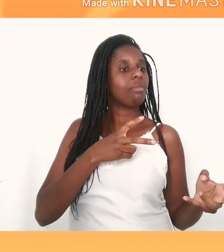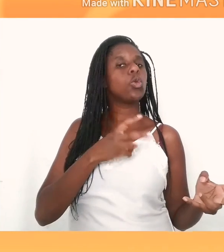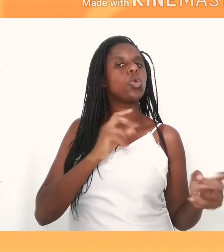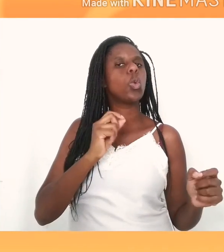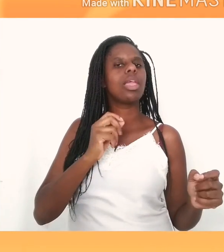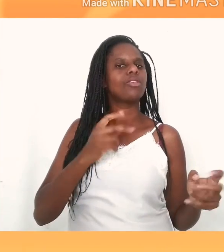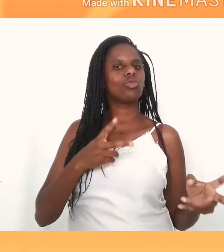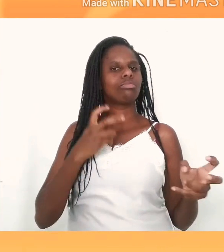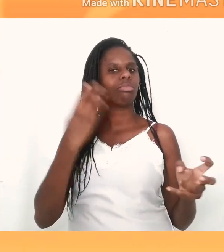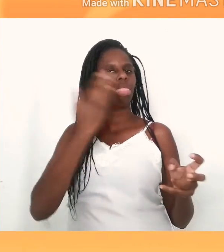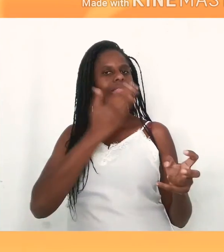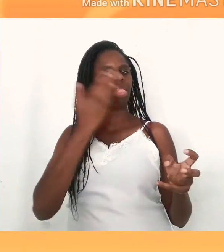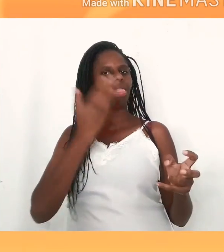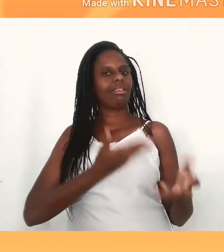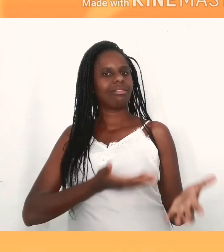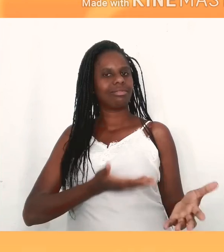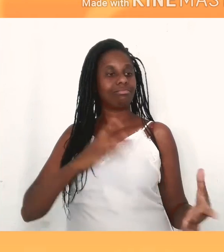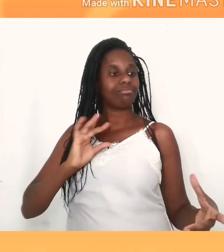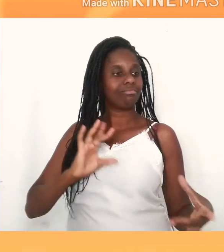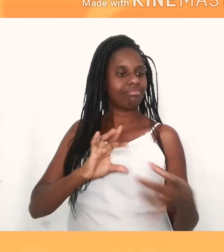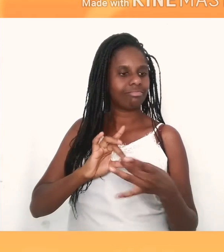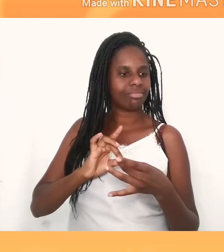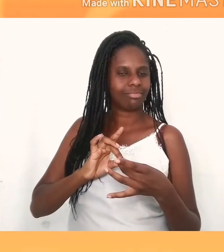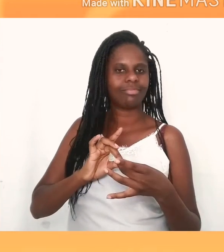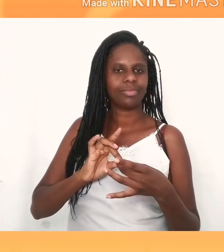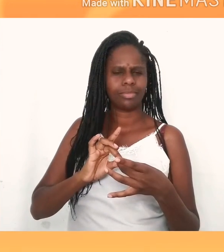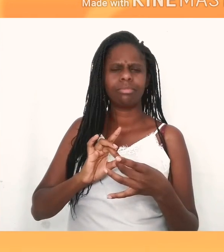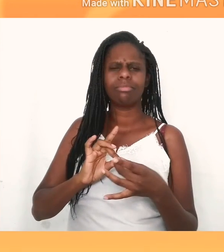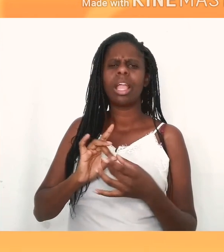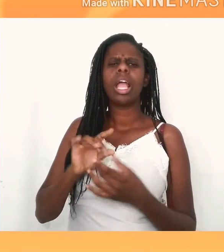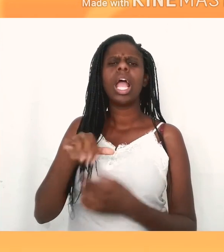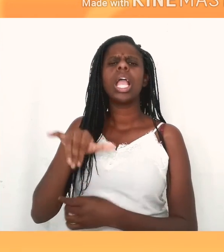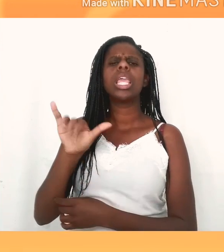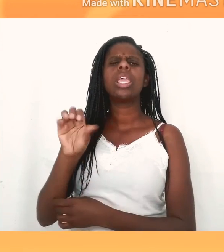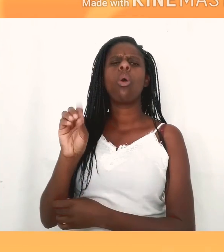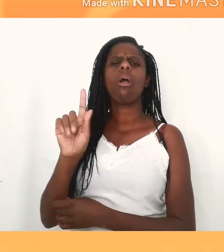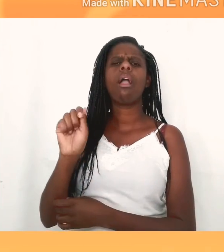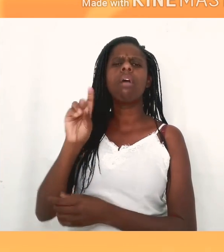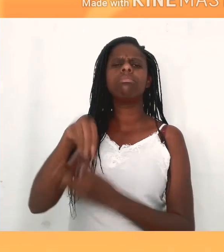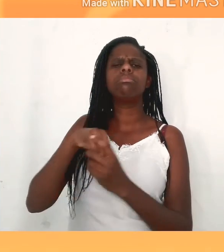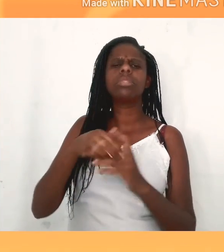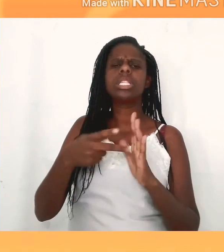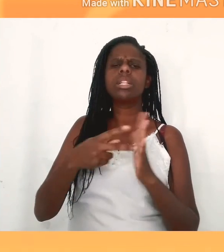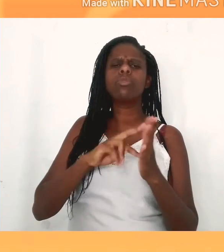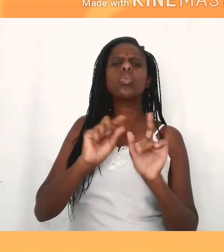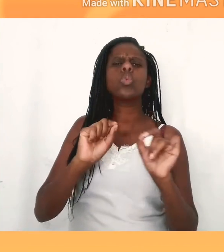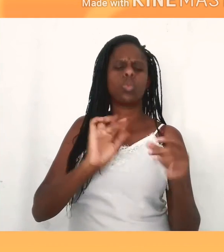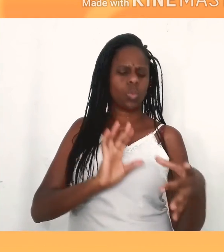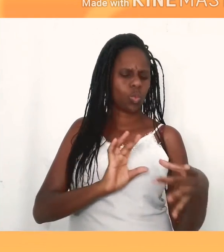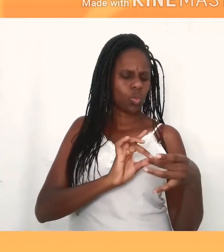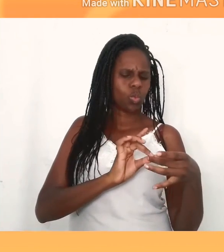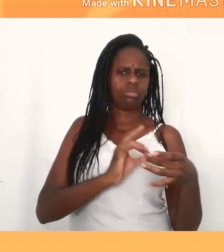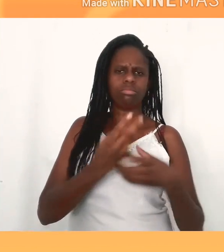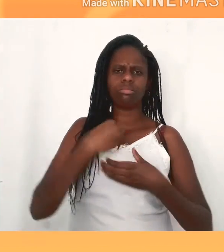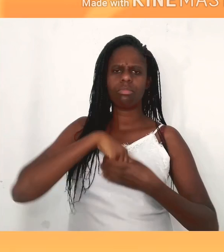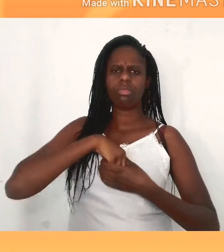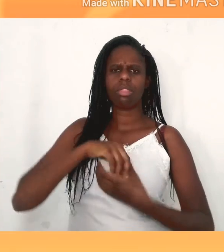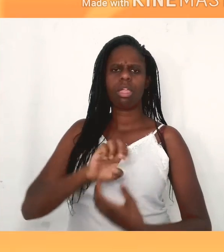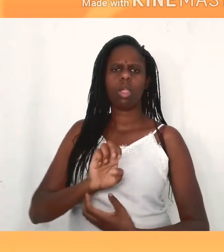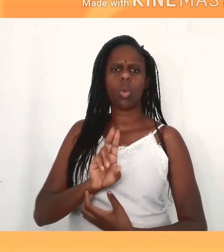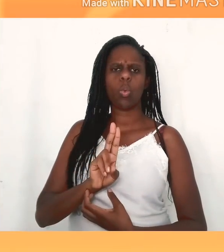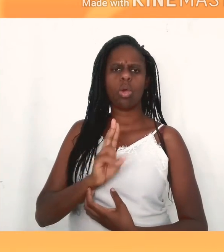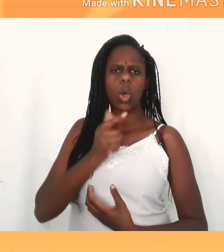Então, o que é entendido no yoga como essa união, como esse estado interior que a